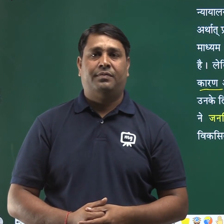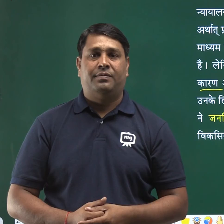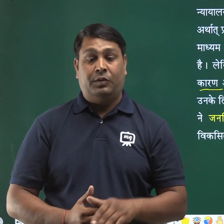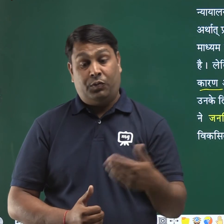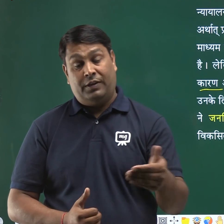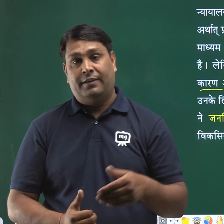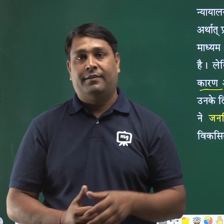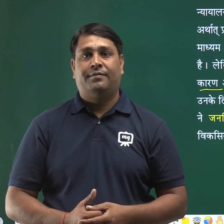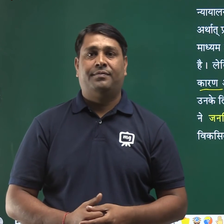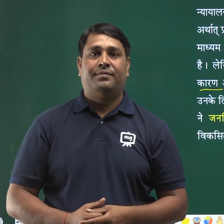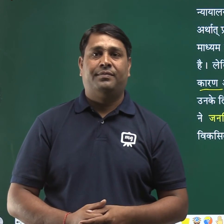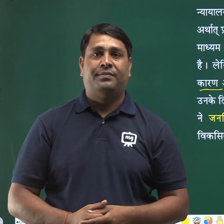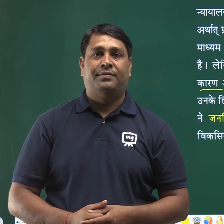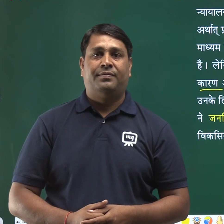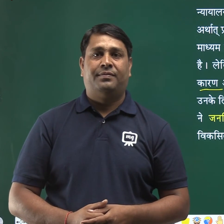उनके लिए